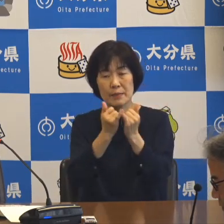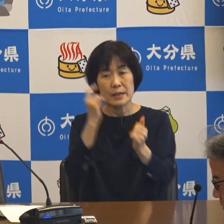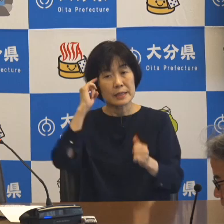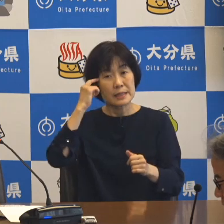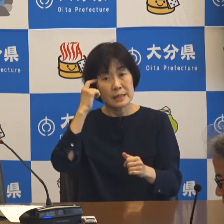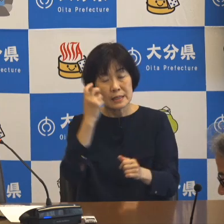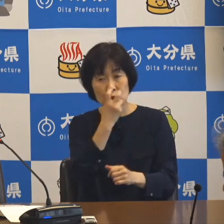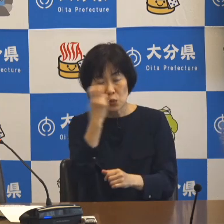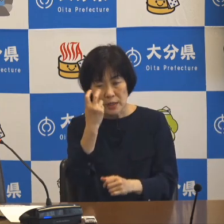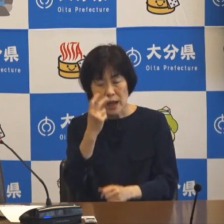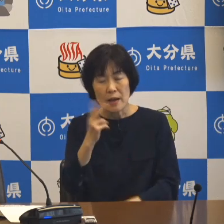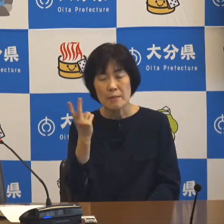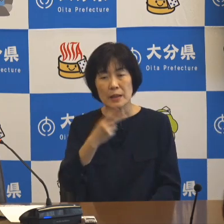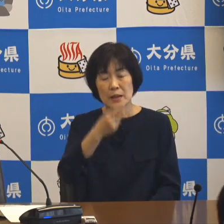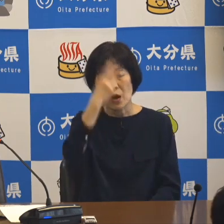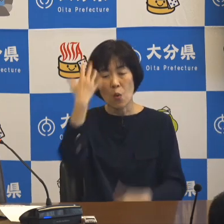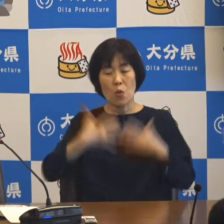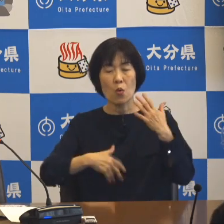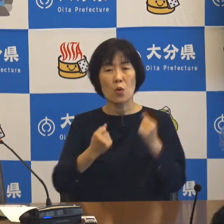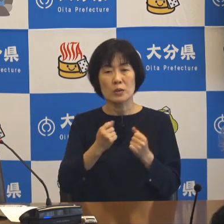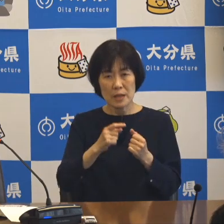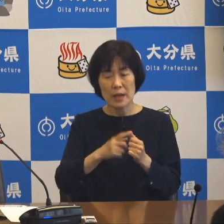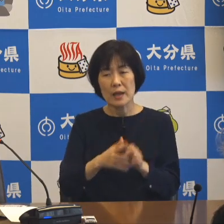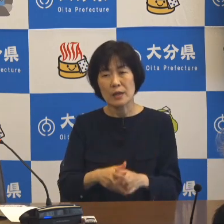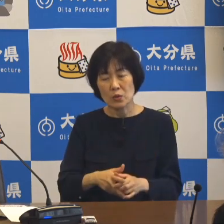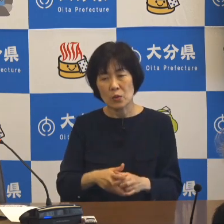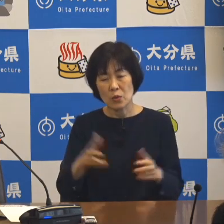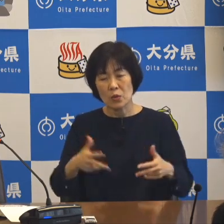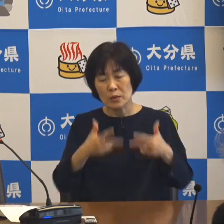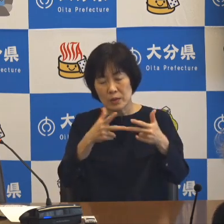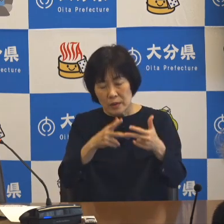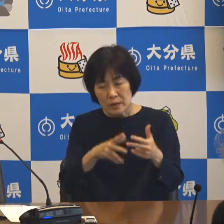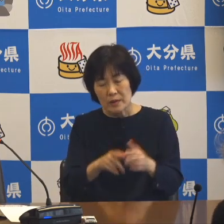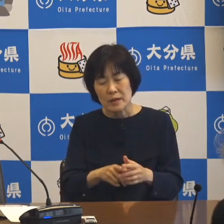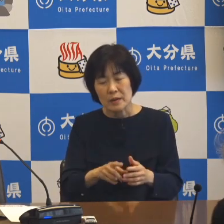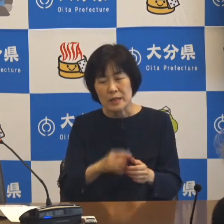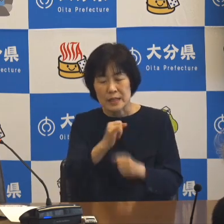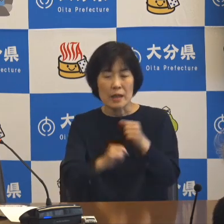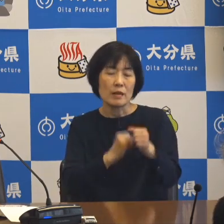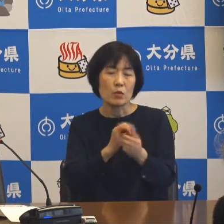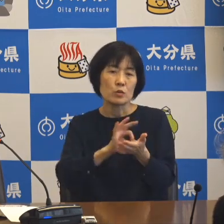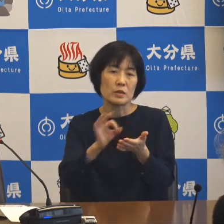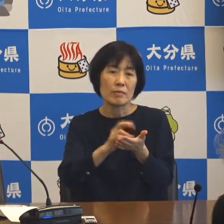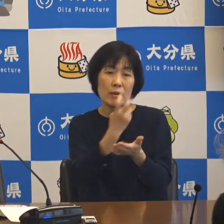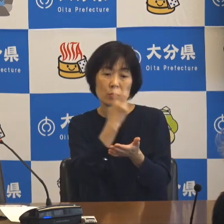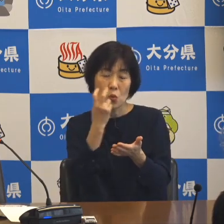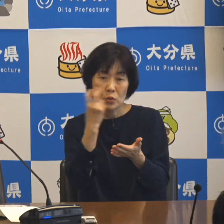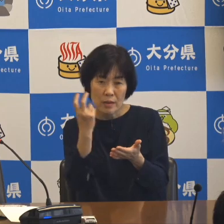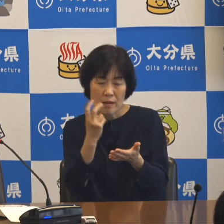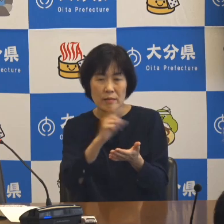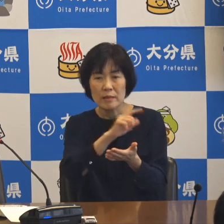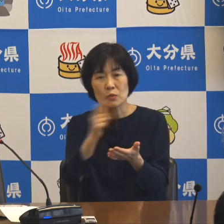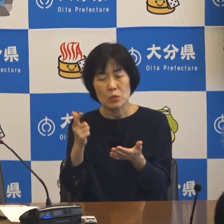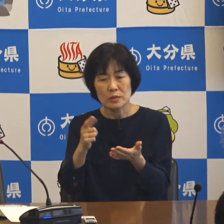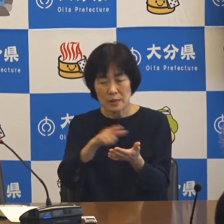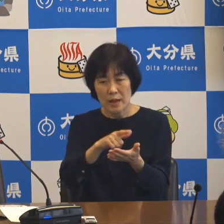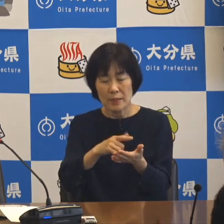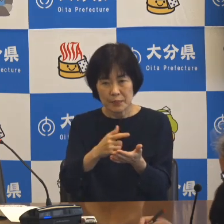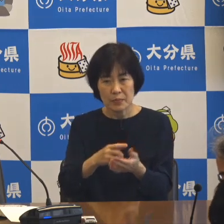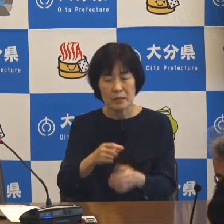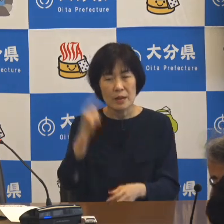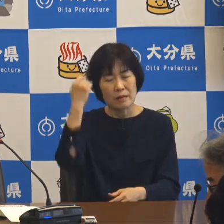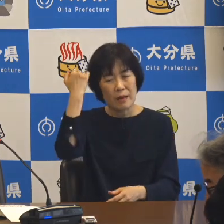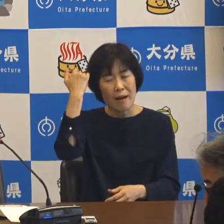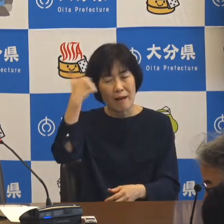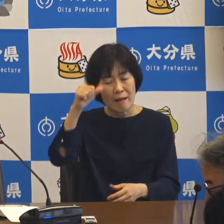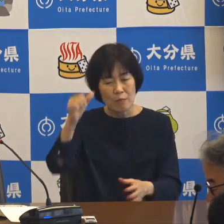高校生のオンライン調査など、あるいは地域の皆さんの意見を伺うなどしまして、素案を取りまとめました。まあ、基本目標